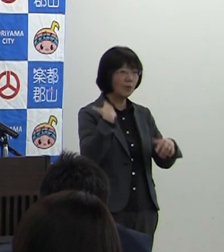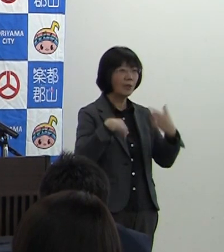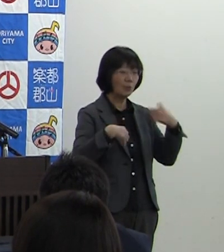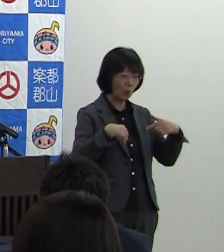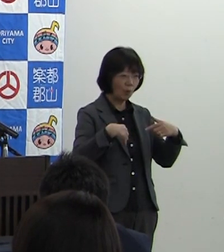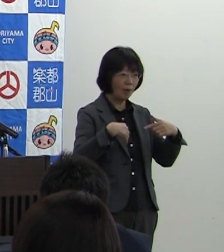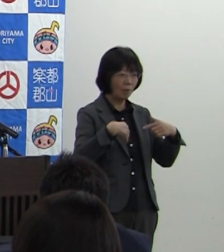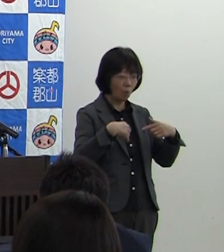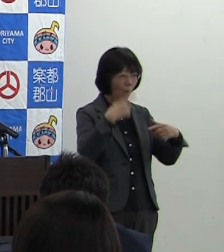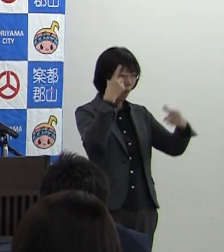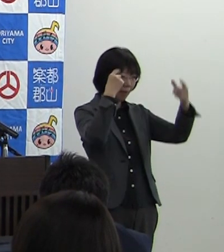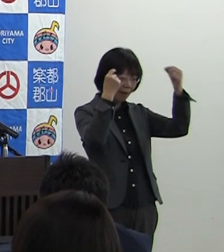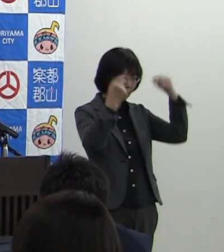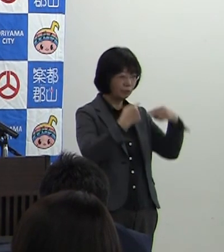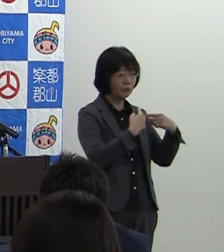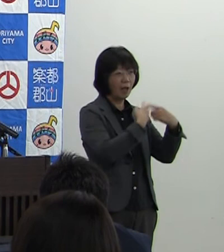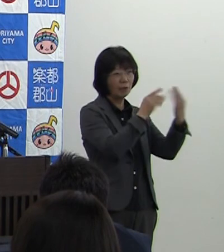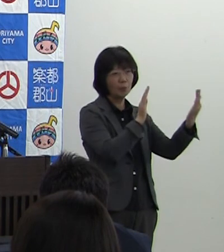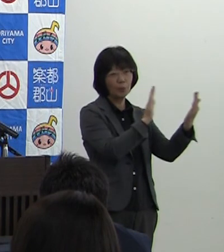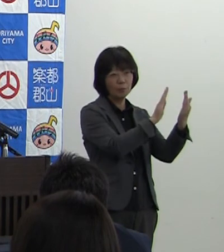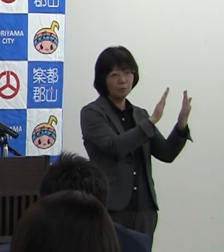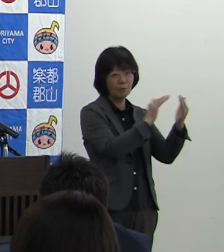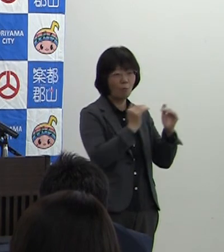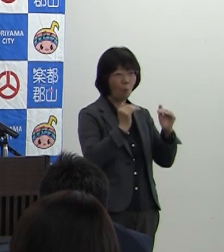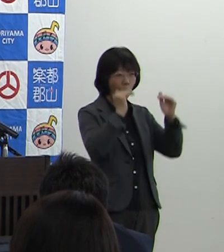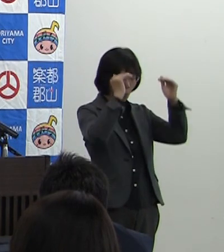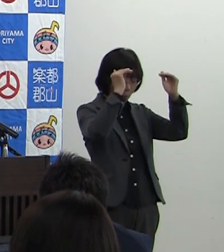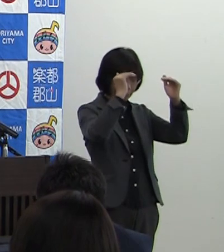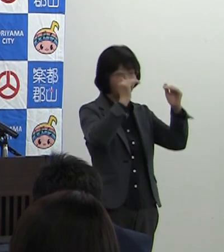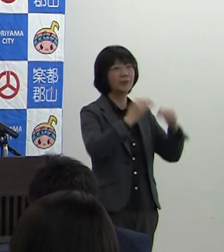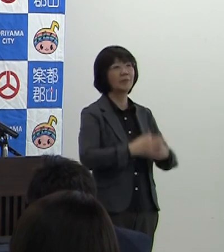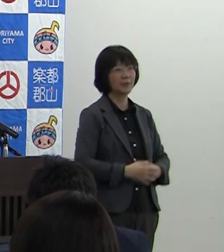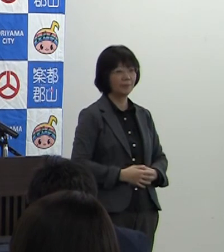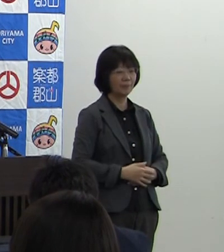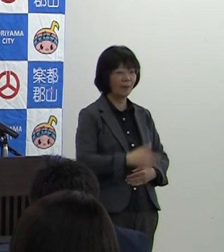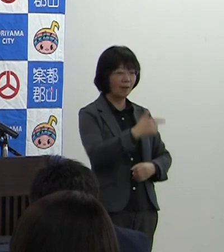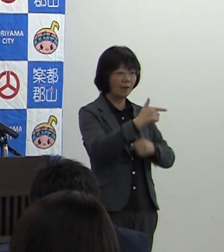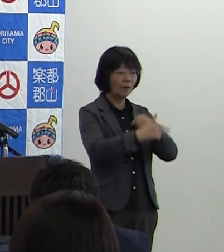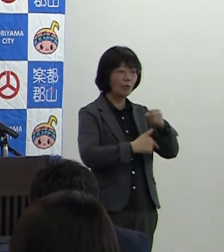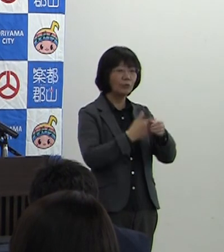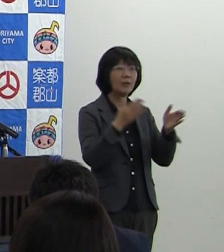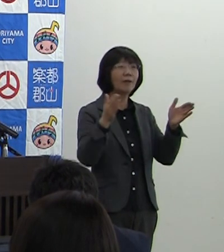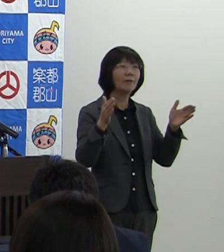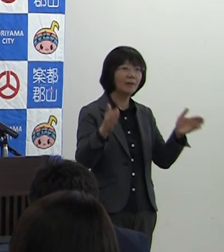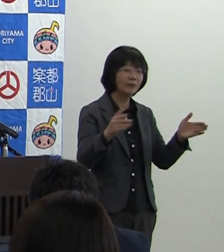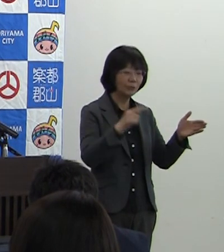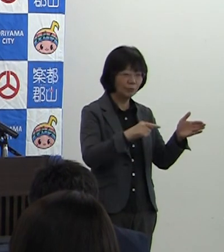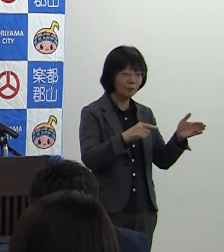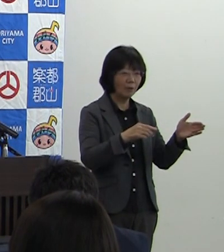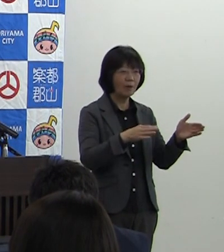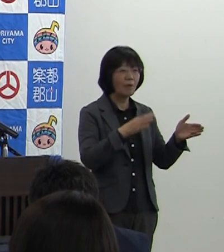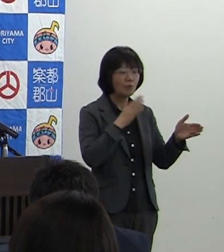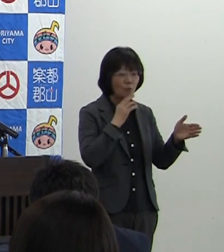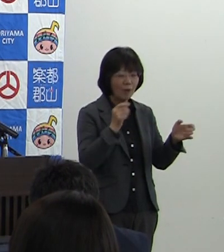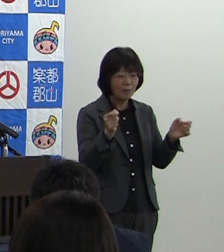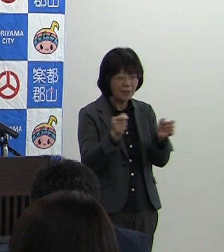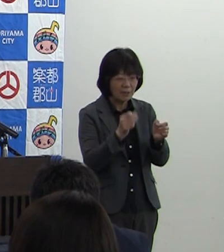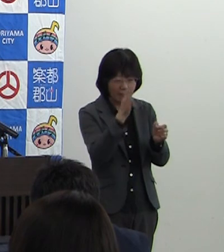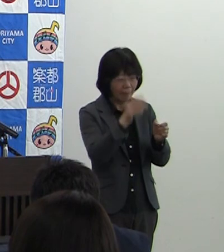336で大学生ですね。大人ですから、もう 6年というのは非常に短いようで長い